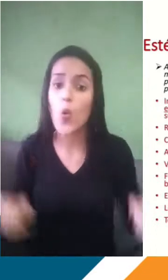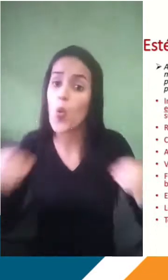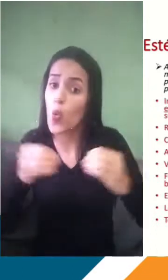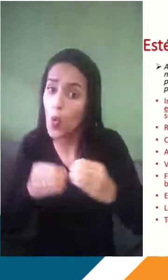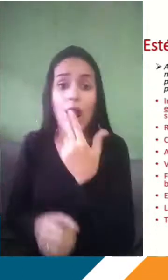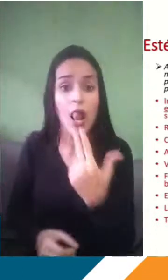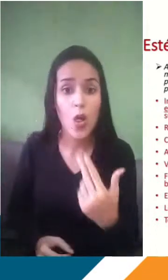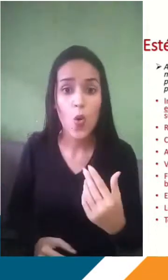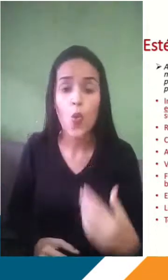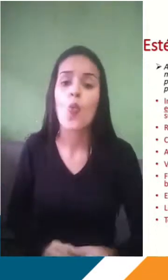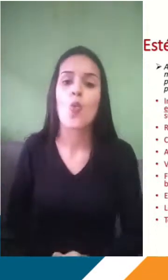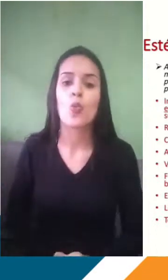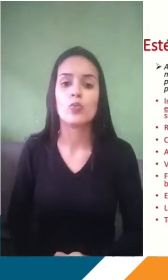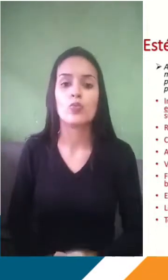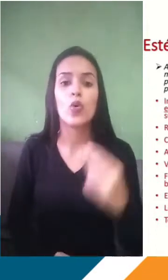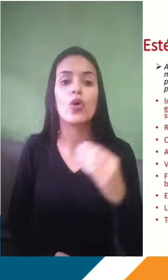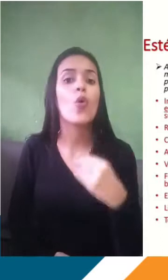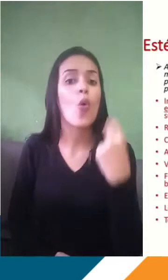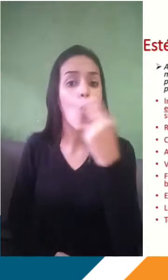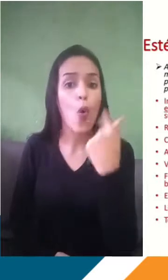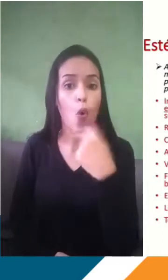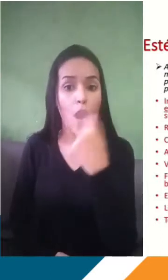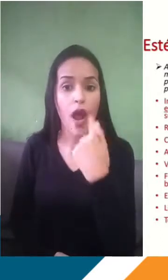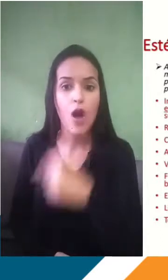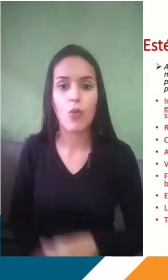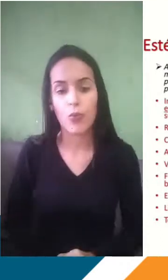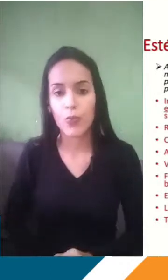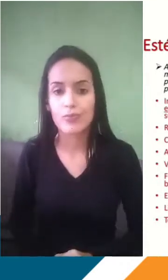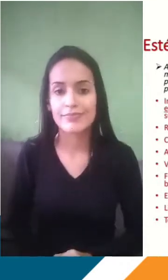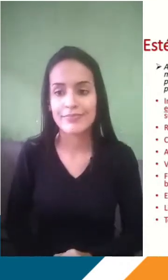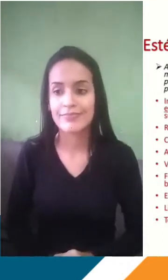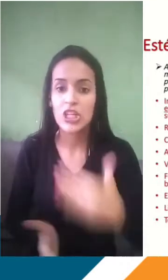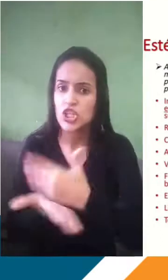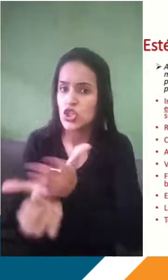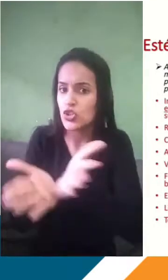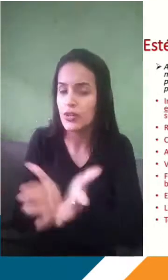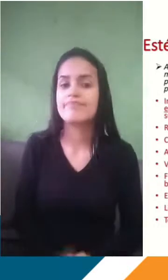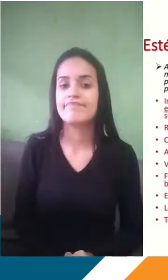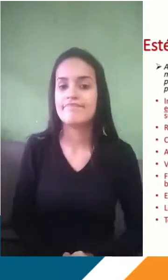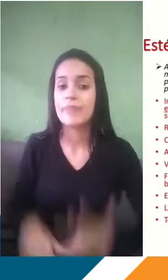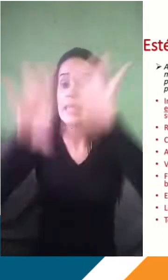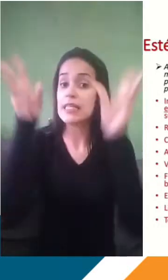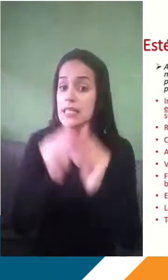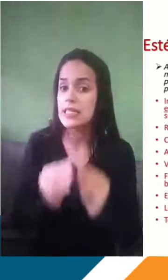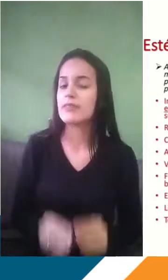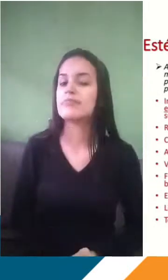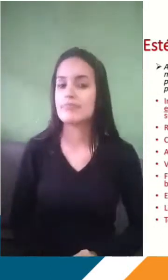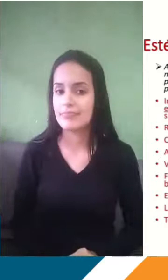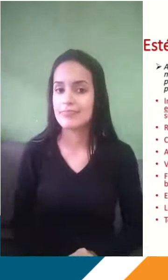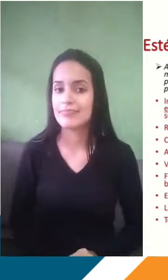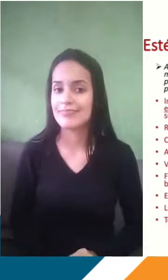vulgar, a fragmentação, a síntese, a ironia, o humor e a paródia, relato